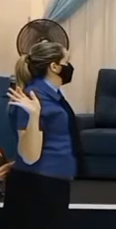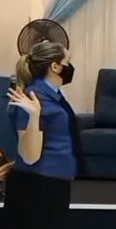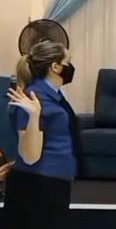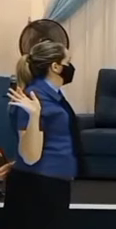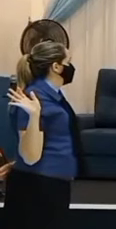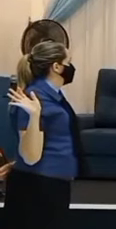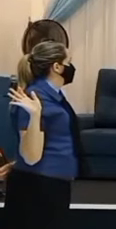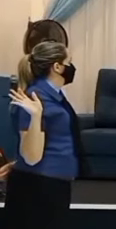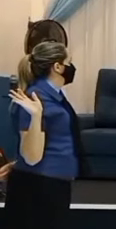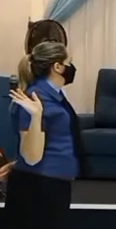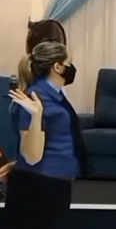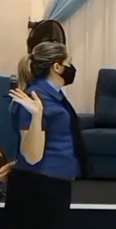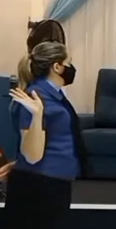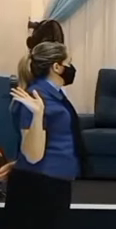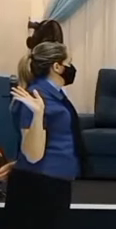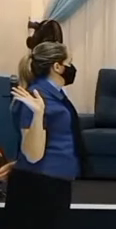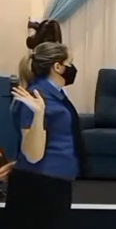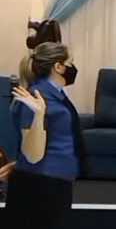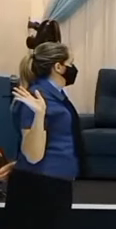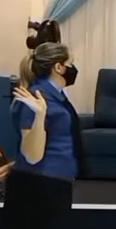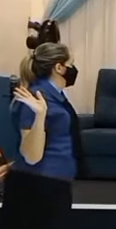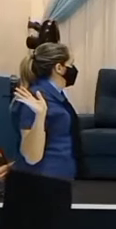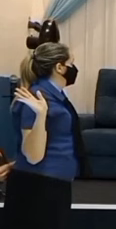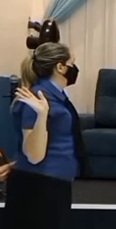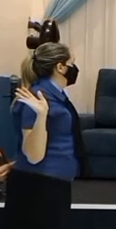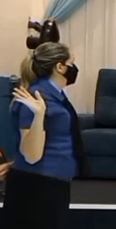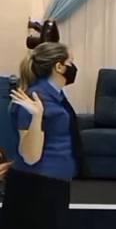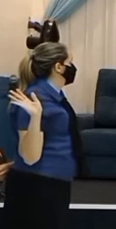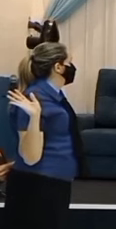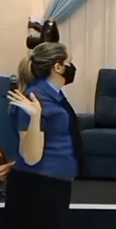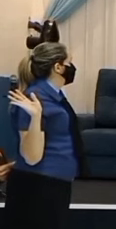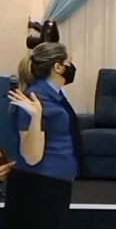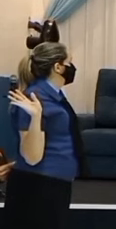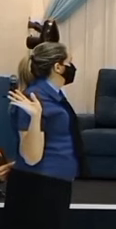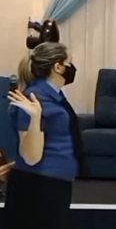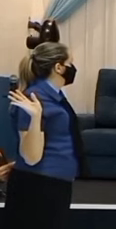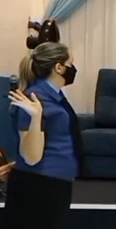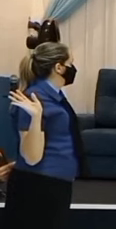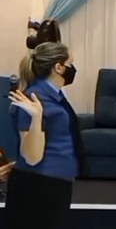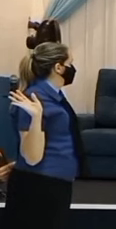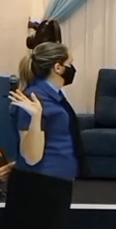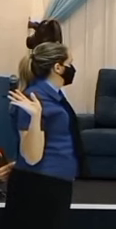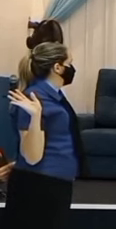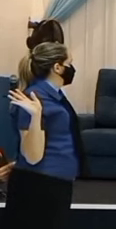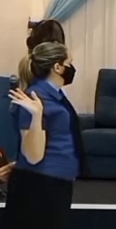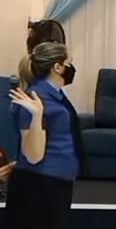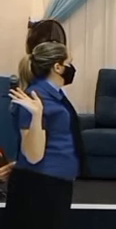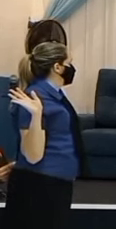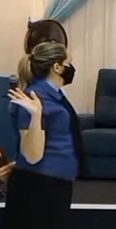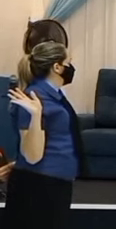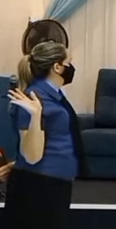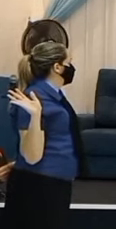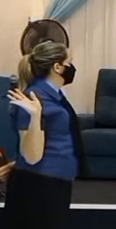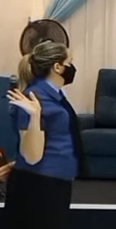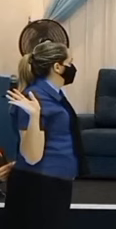a filha de Saul. Qual o nome dela? Mical. Davi não queria Mical. Ele não